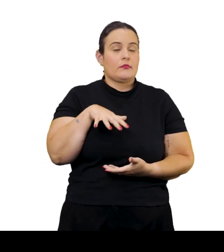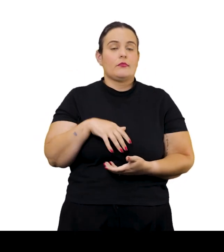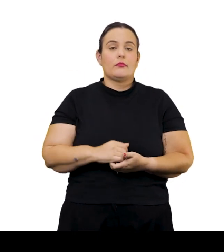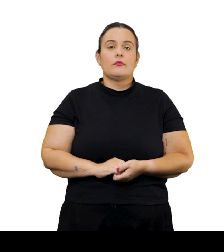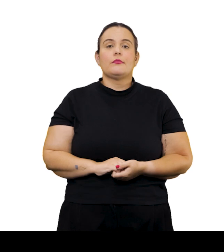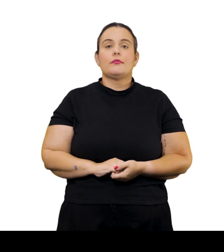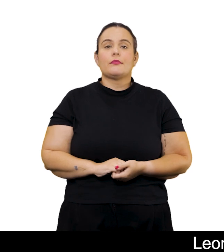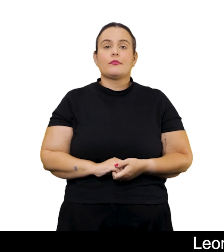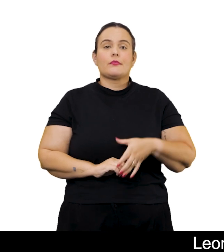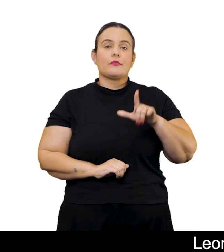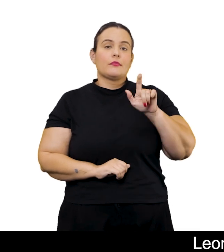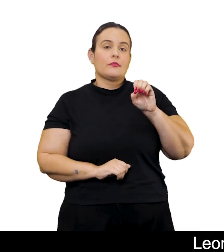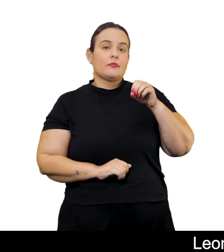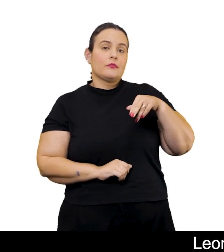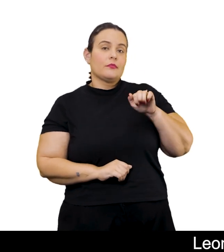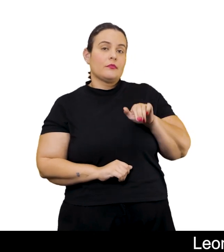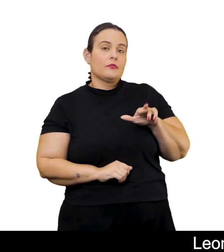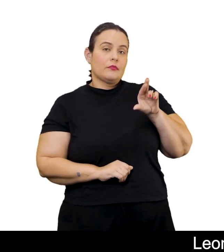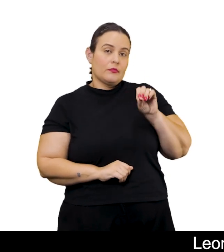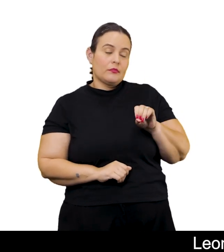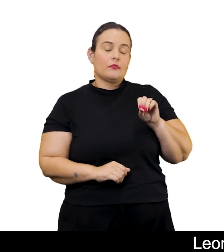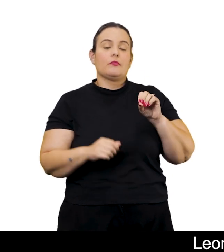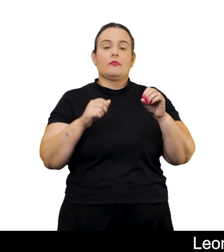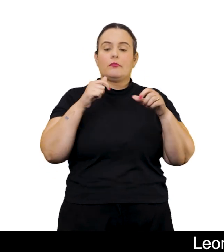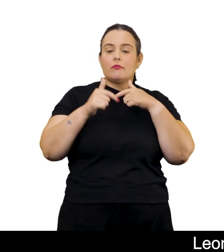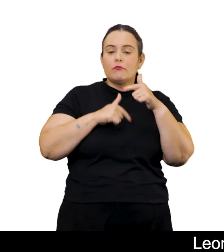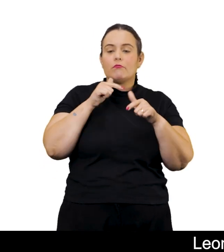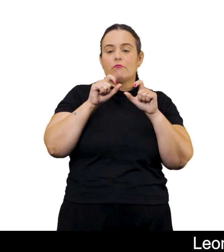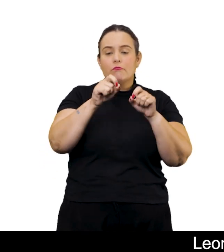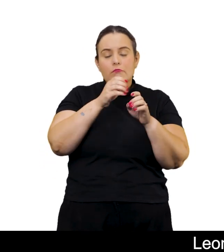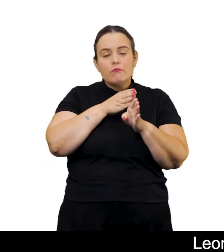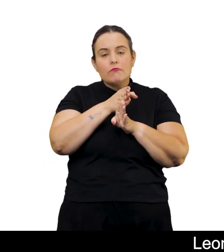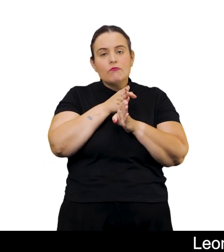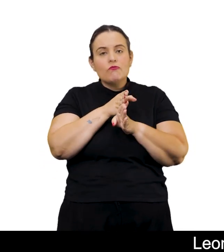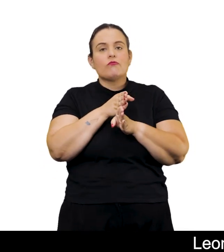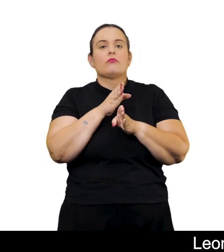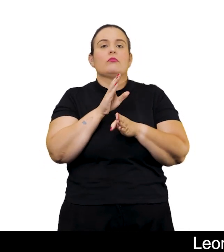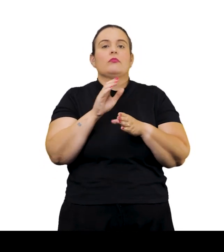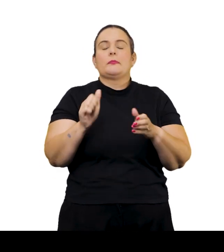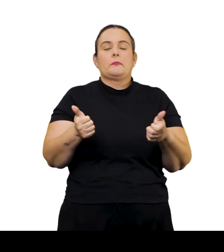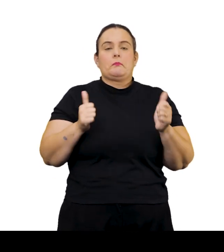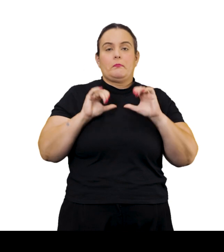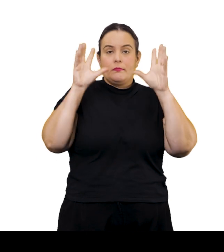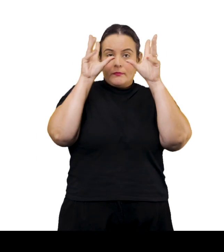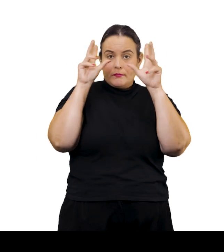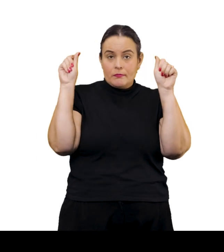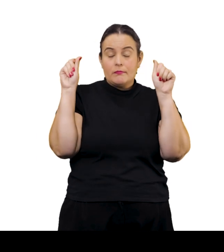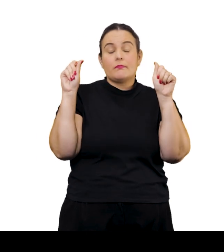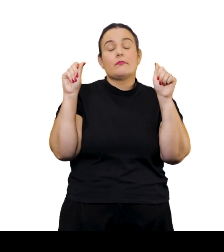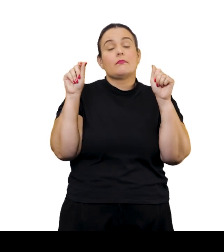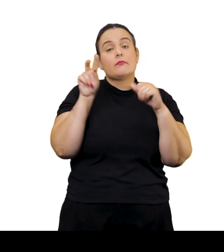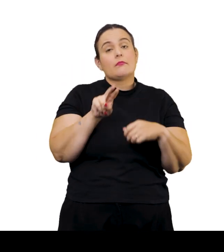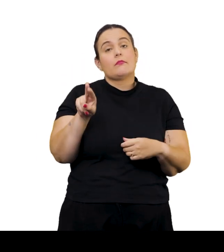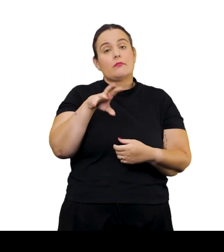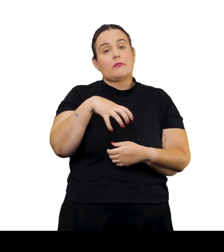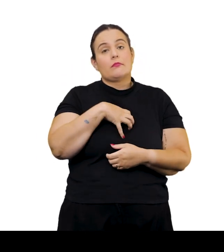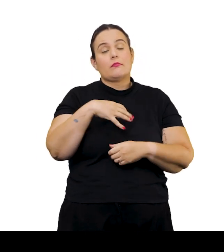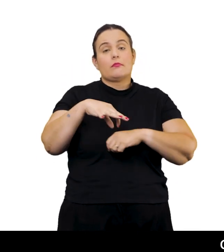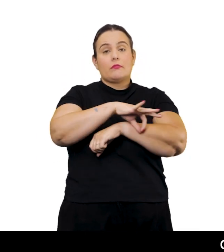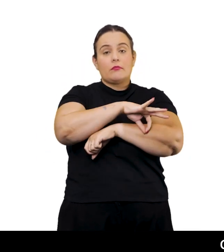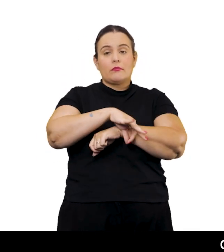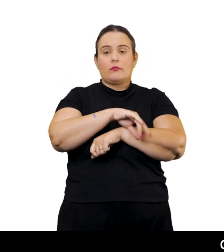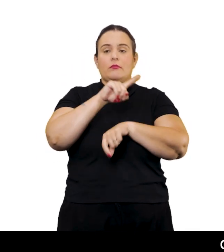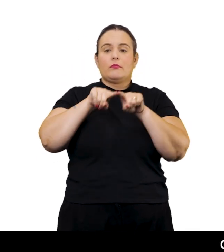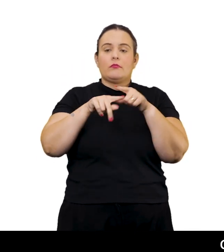região. Leonardo trabalha no limiar entre a abstração e a figuração, utilizando elementos